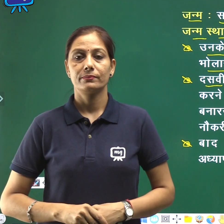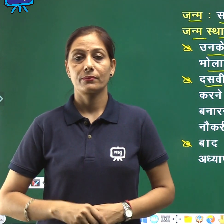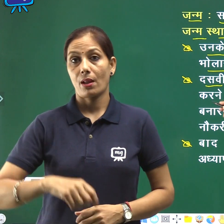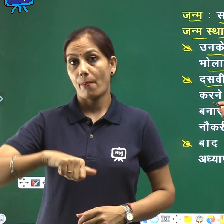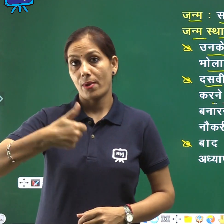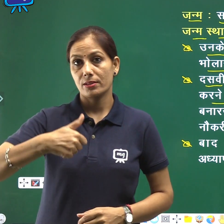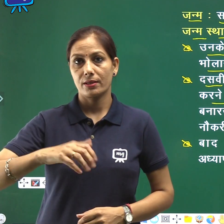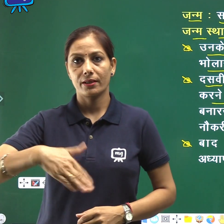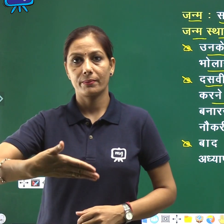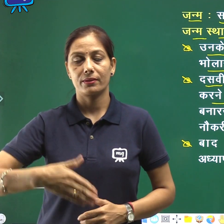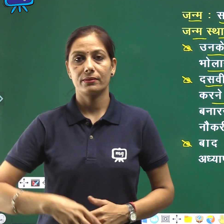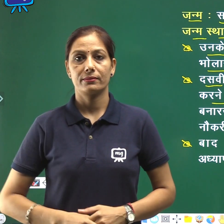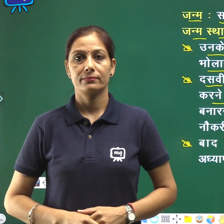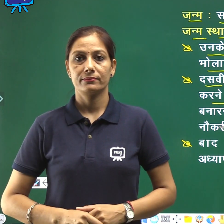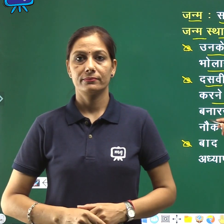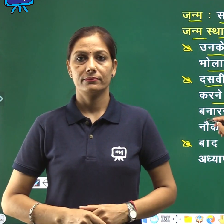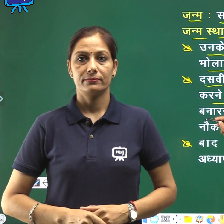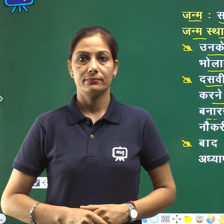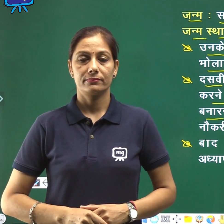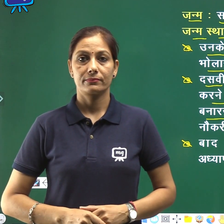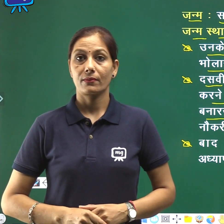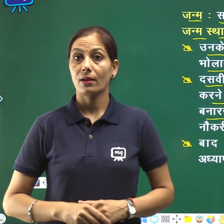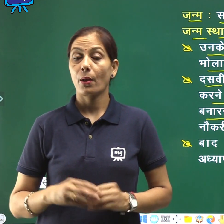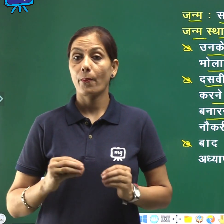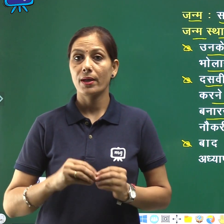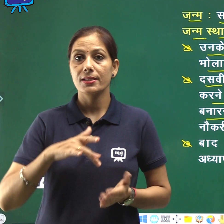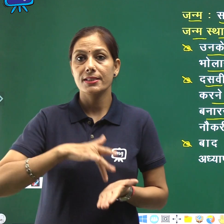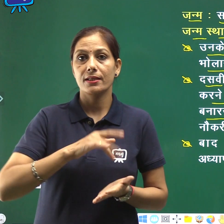पास करने के बाद बनारस की